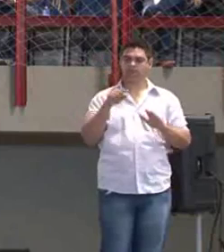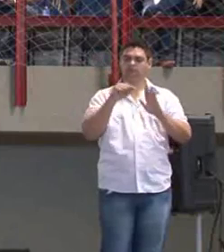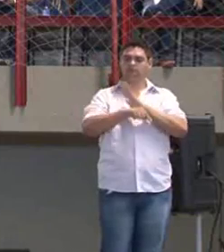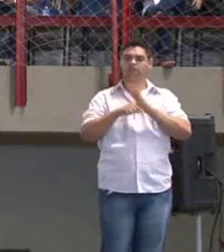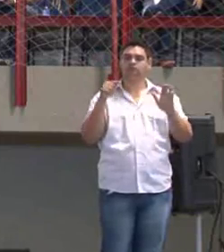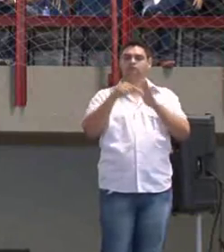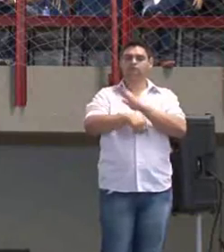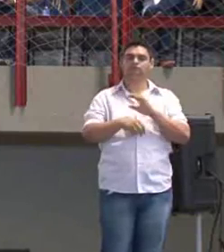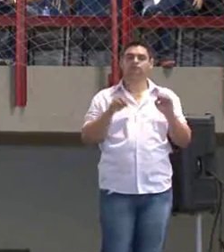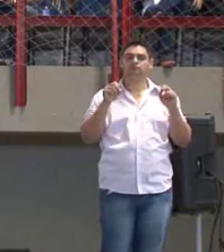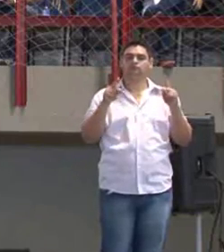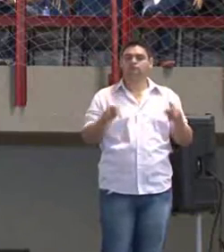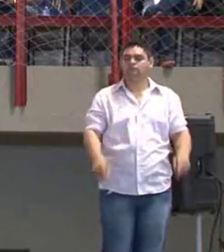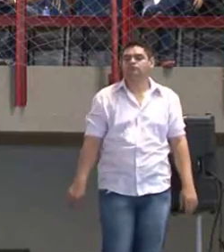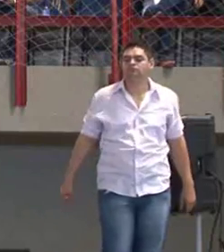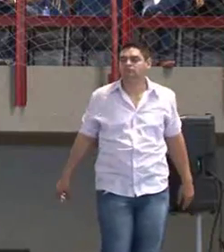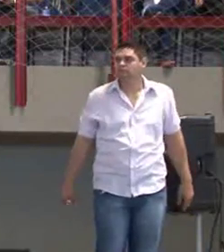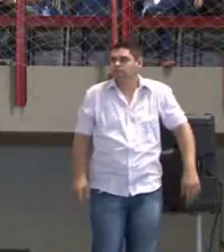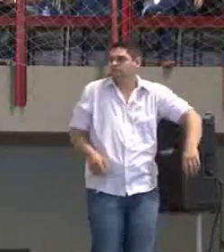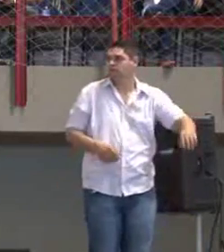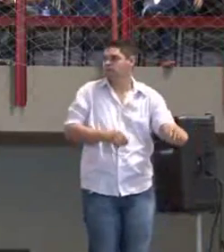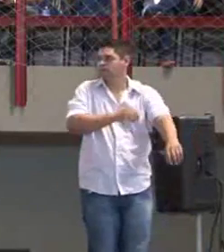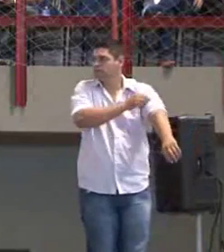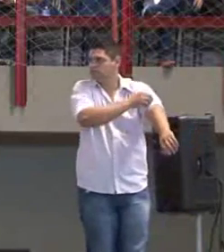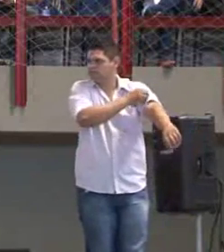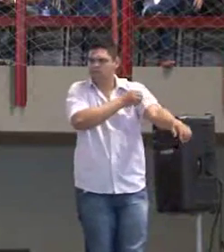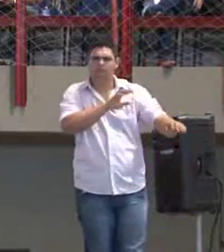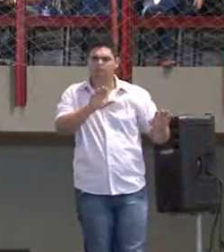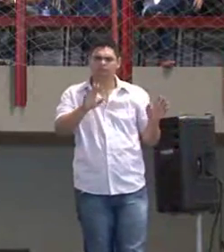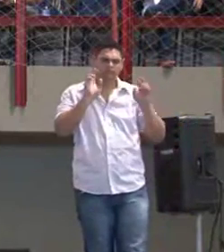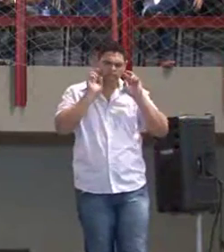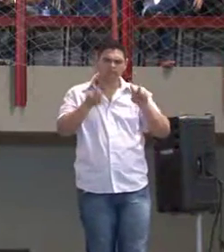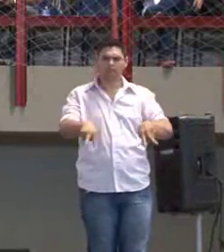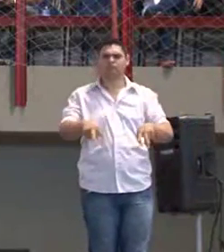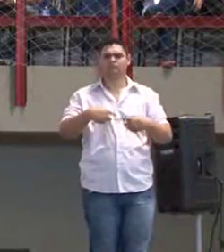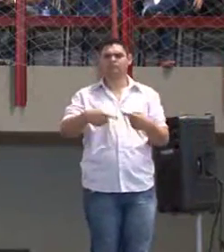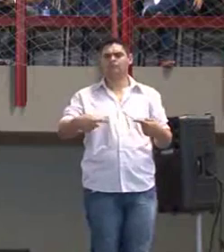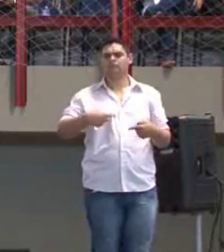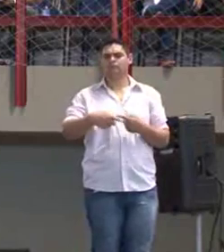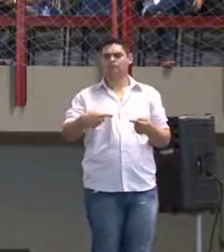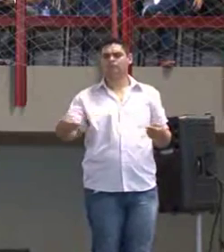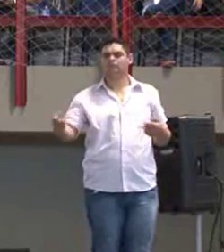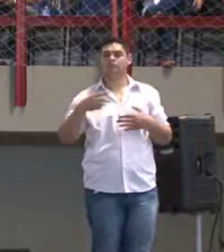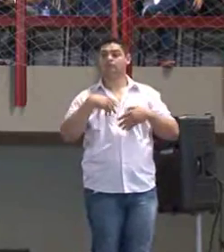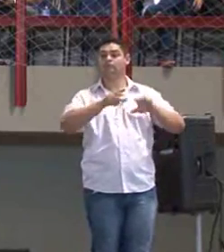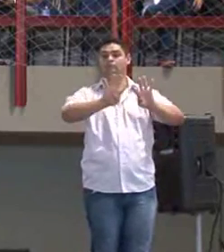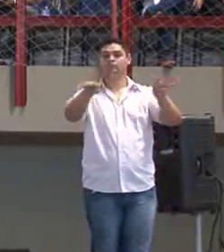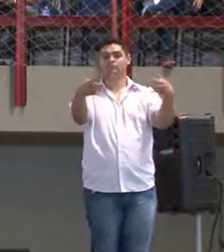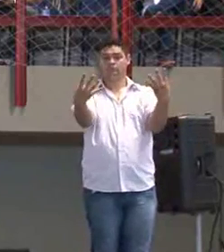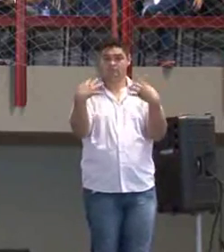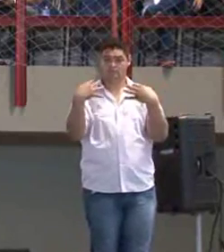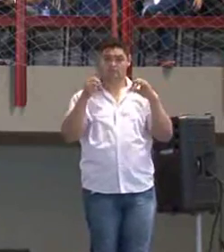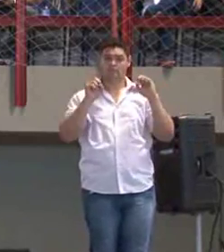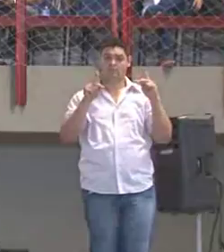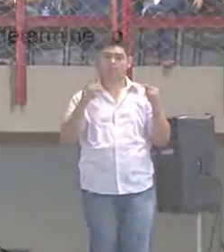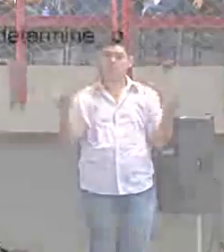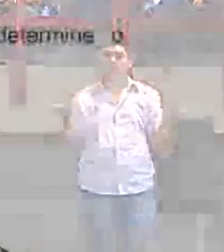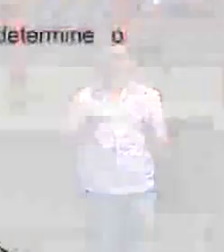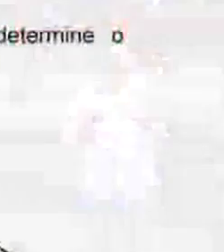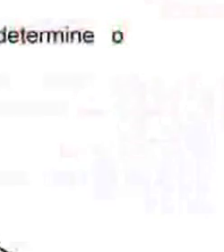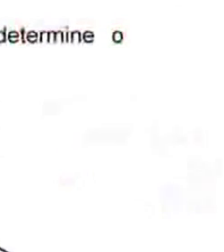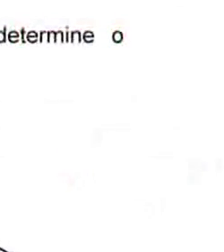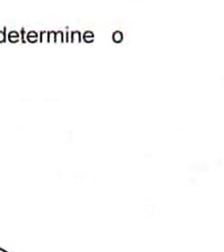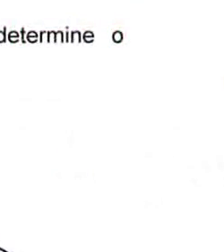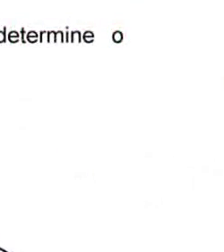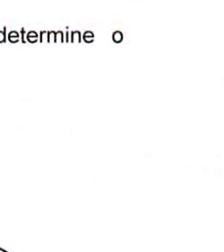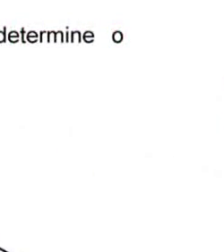tá? Então, não se preocupem, não olhem para a apostila agora, porque isso não está na apostila. Eu quero todo mundo para cá prestando atenção. Vamos lá. Pessoal,